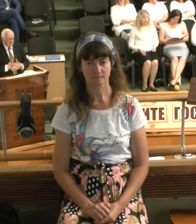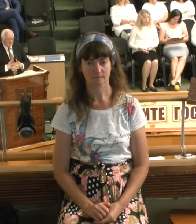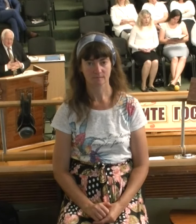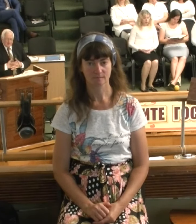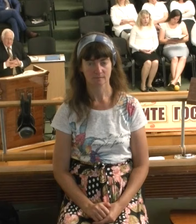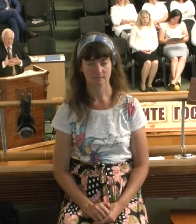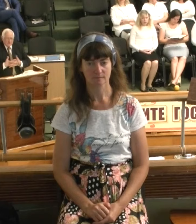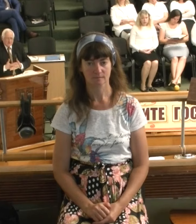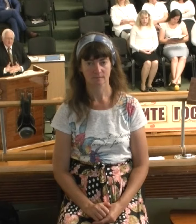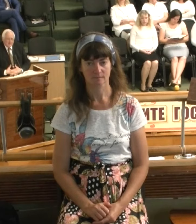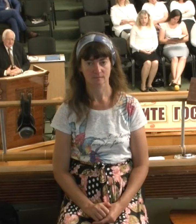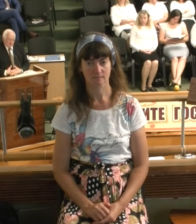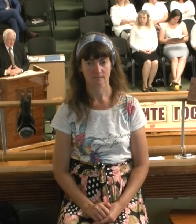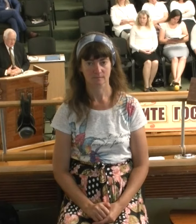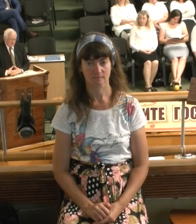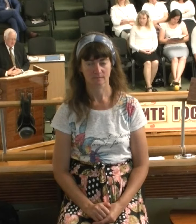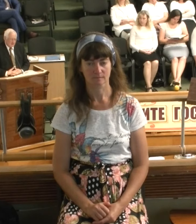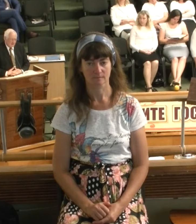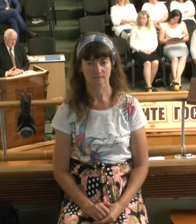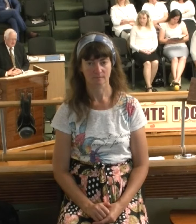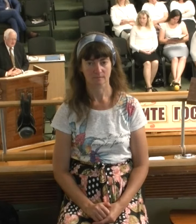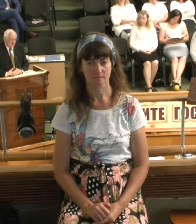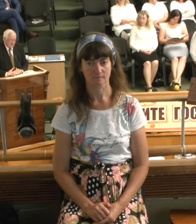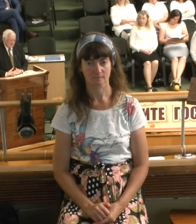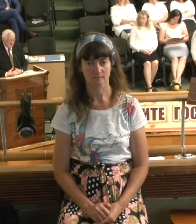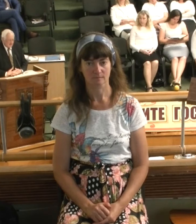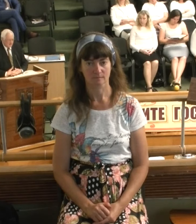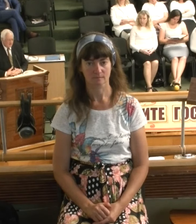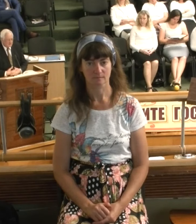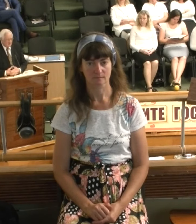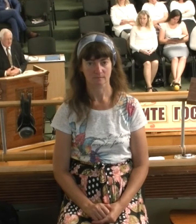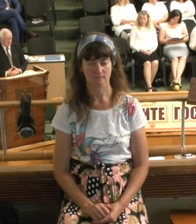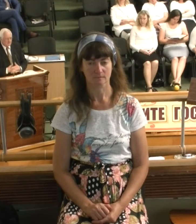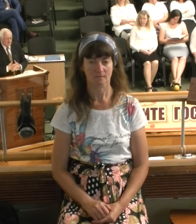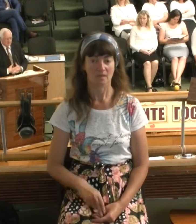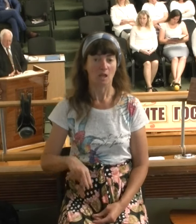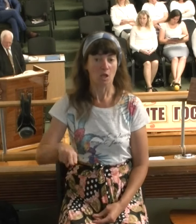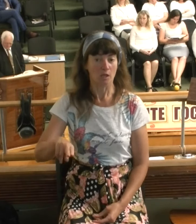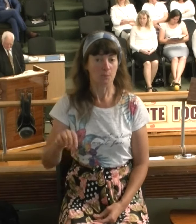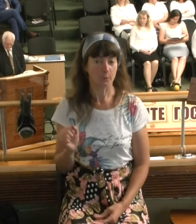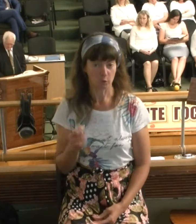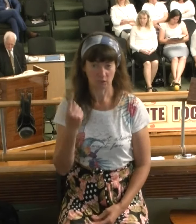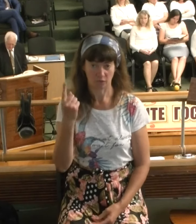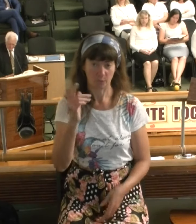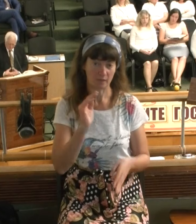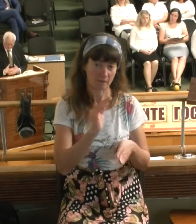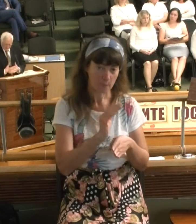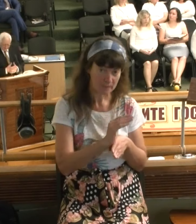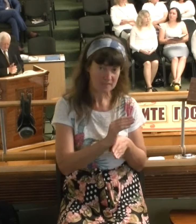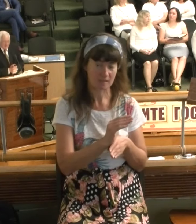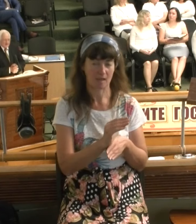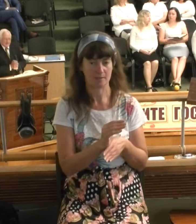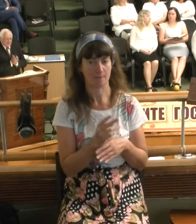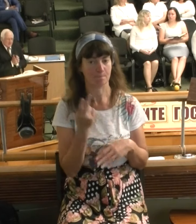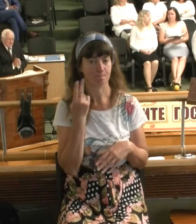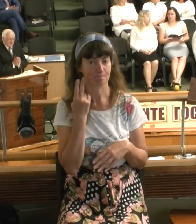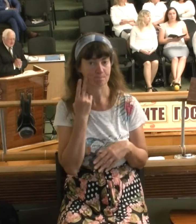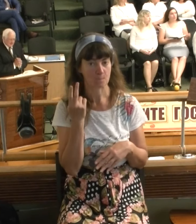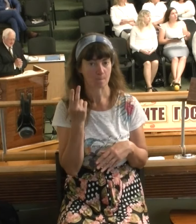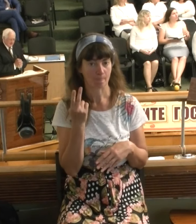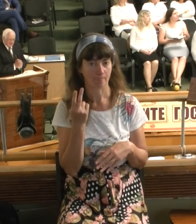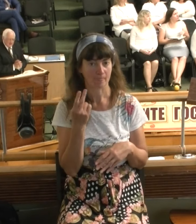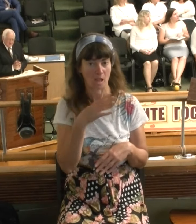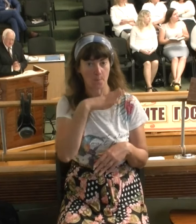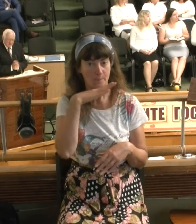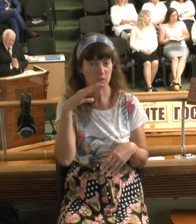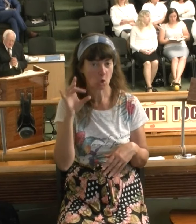который был, они очень много пишут о нем, ссылаются. И Петр в своем первом послании, обратите внимание, сколько